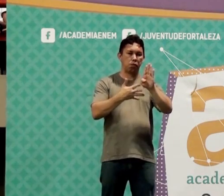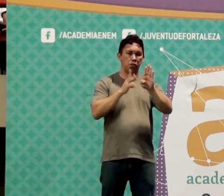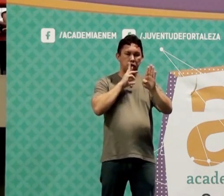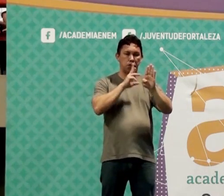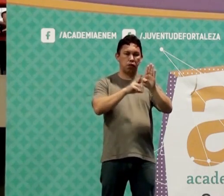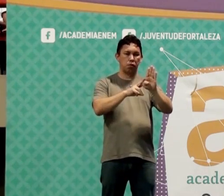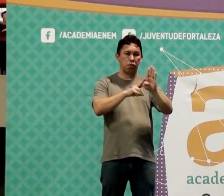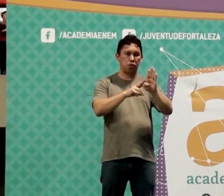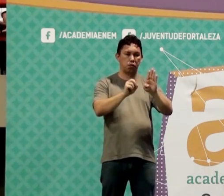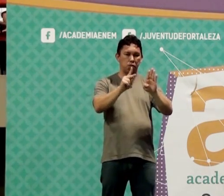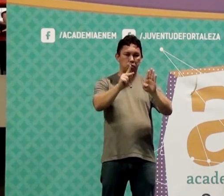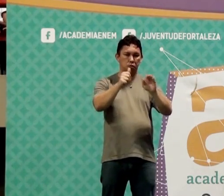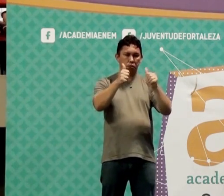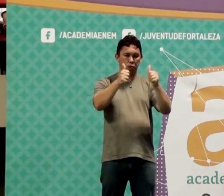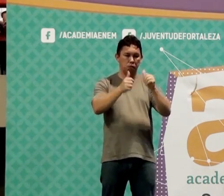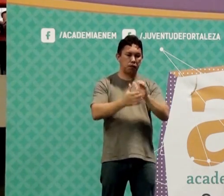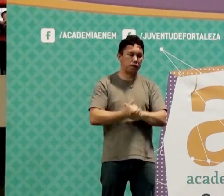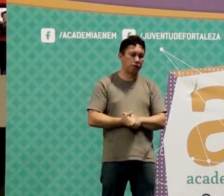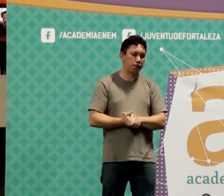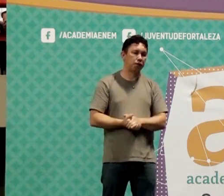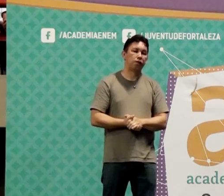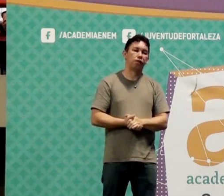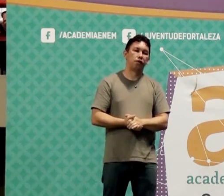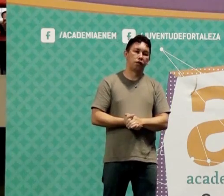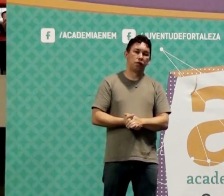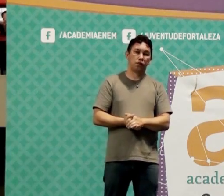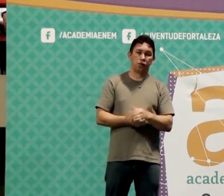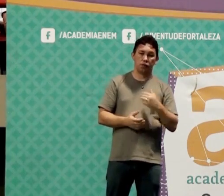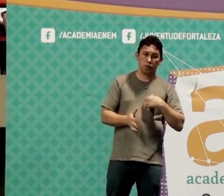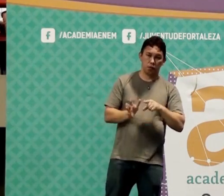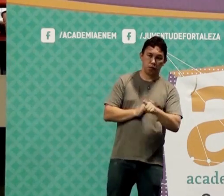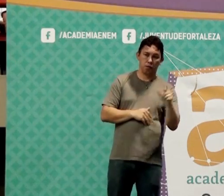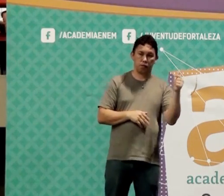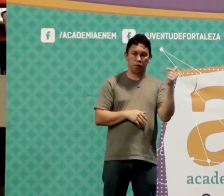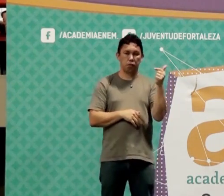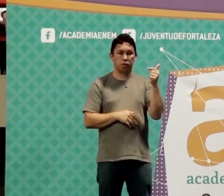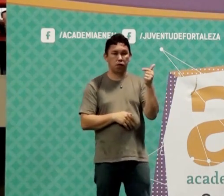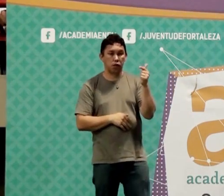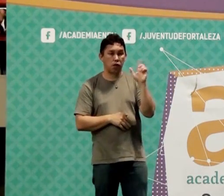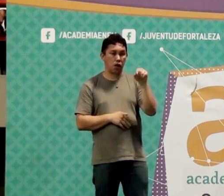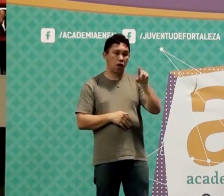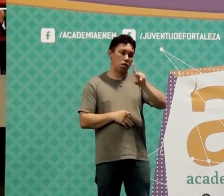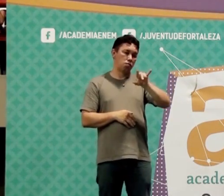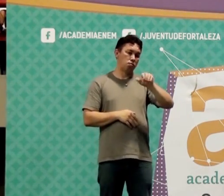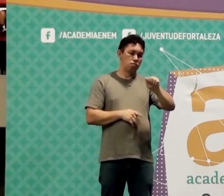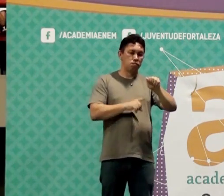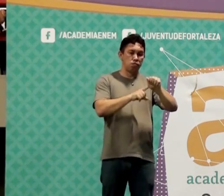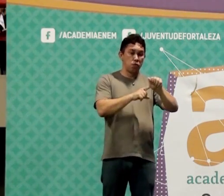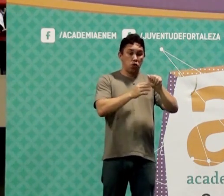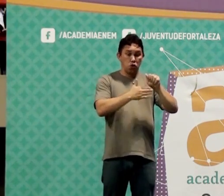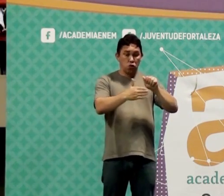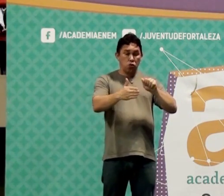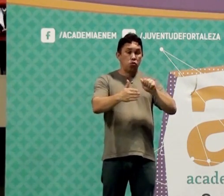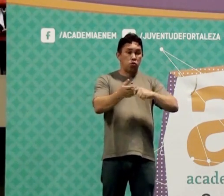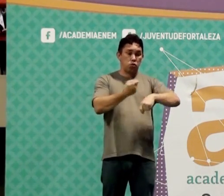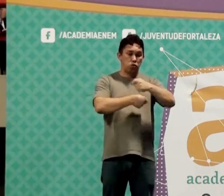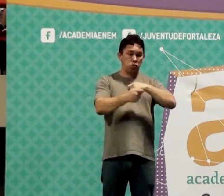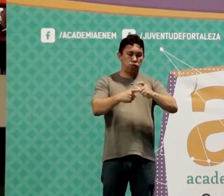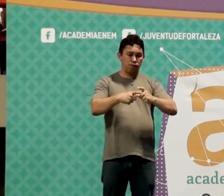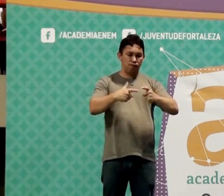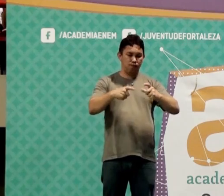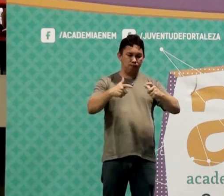Não. Porque a gente sabe que está cheio de coisa que é proibida de vender. E mesmo assim é vendido? Mesmo assim é